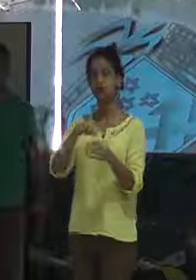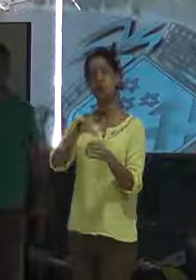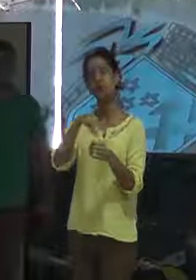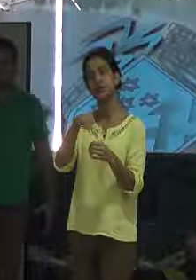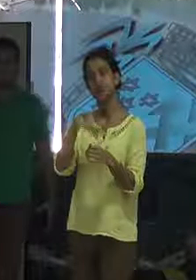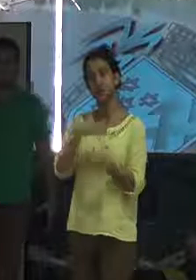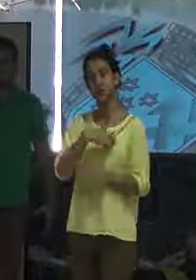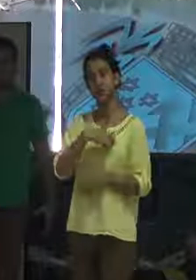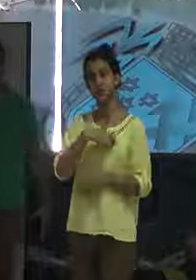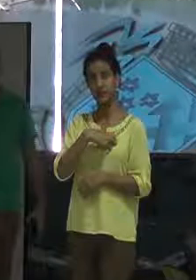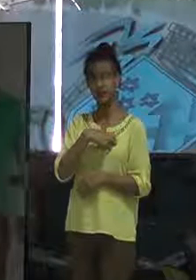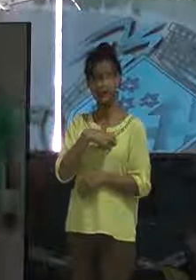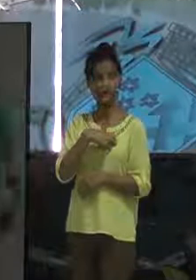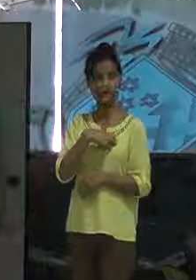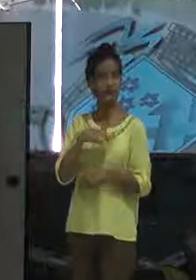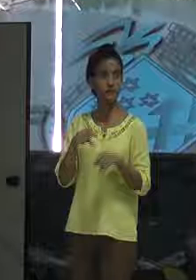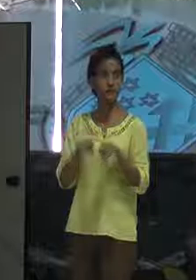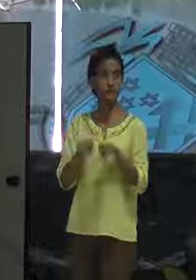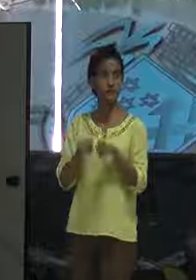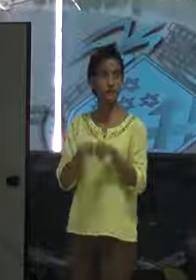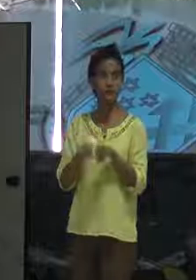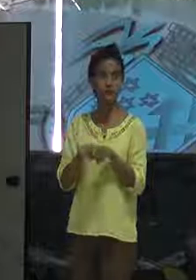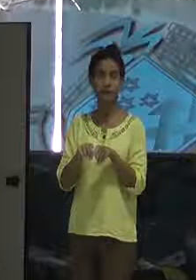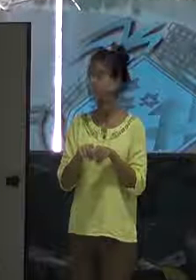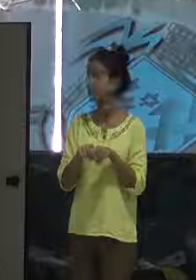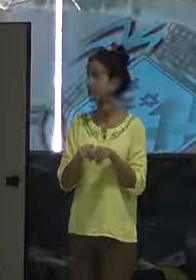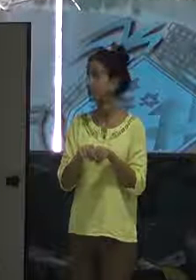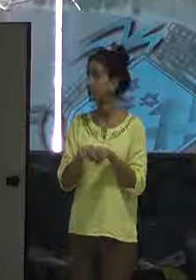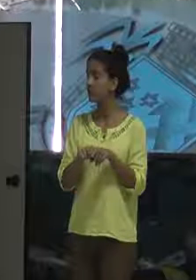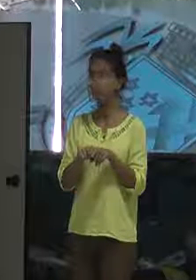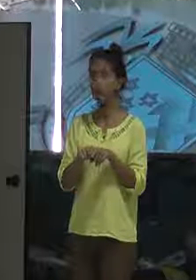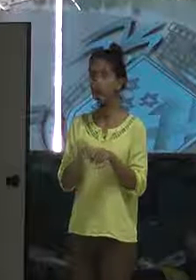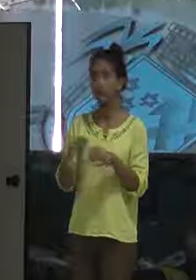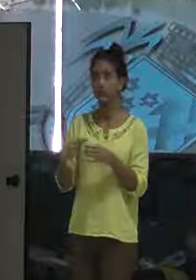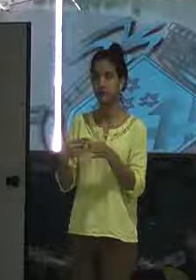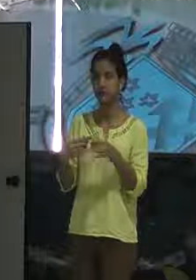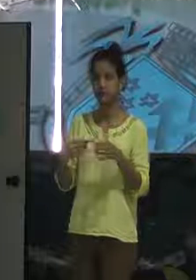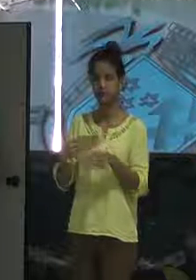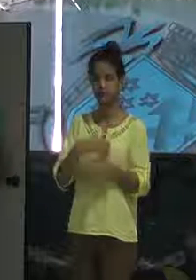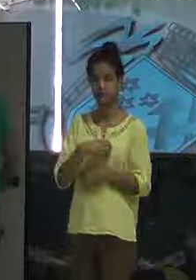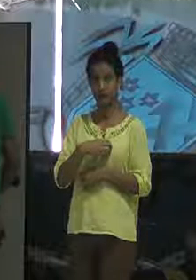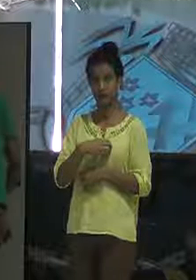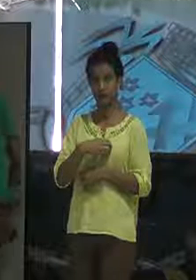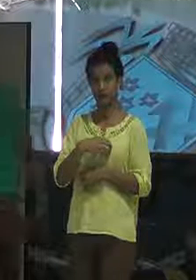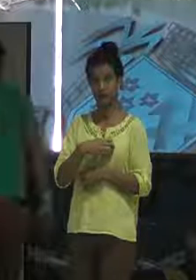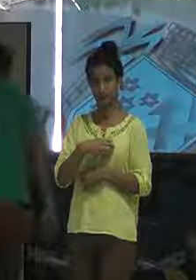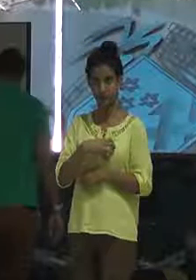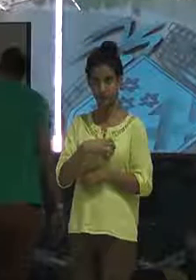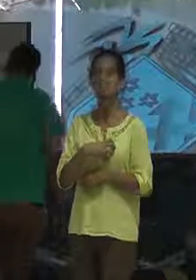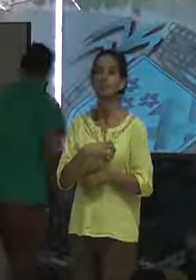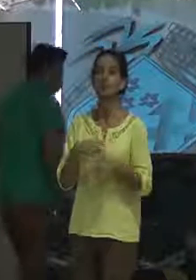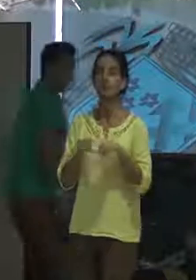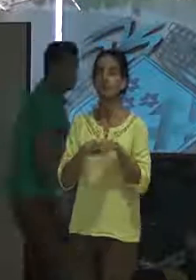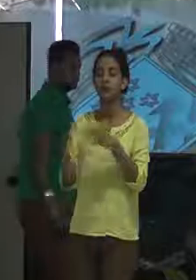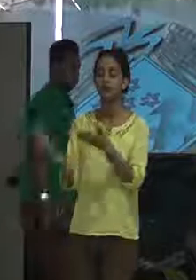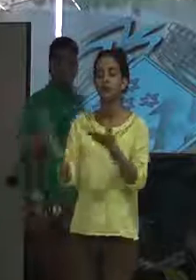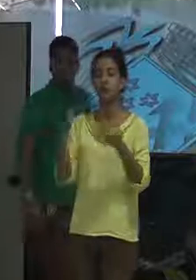o Tribunal de Contas dos Municípios da Bahia, por meio da Escola de Contas do TCM